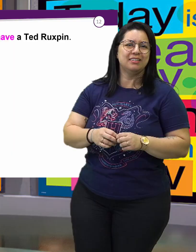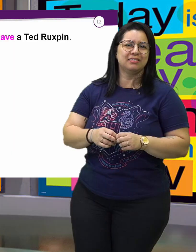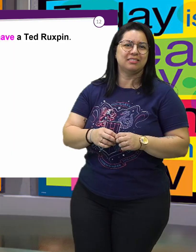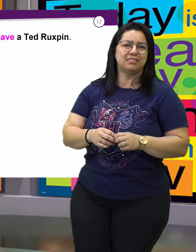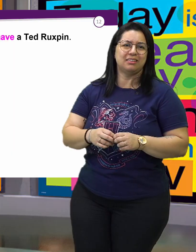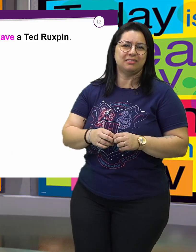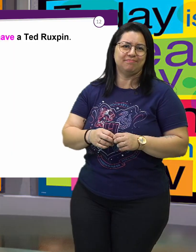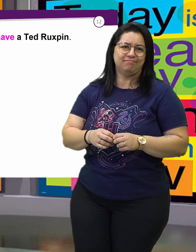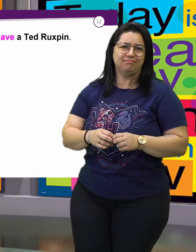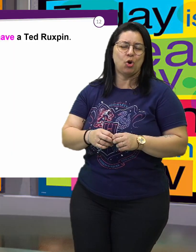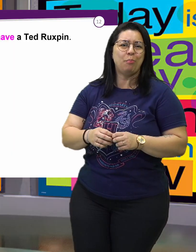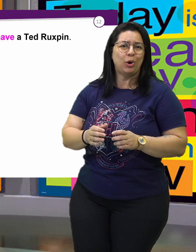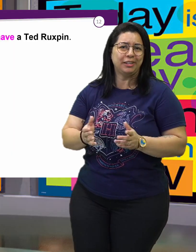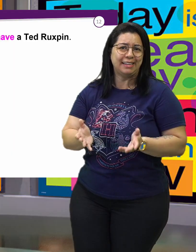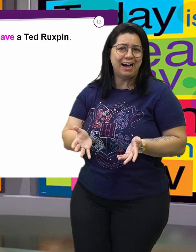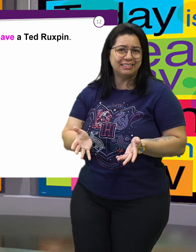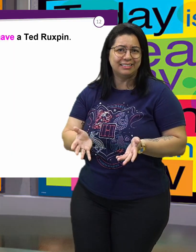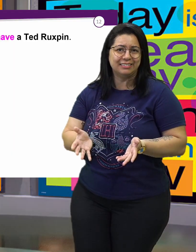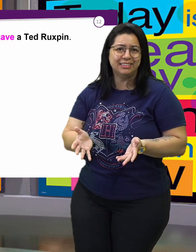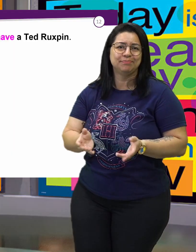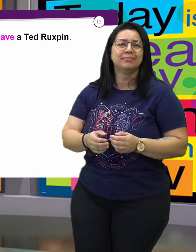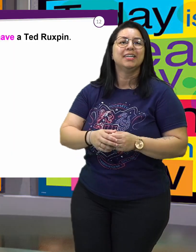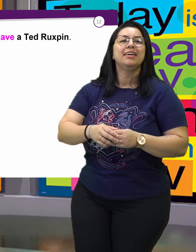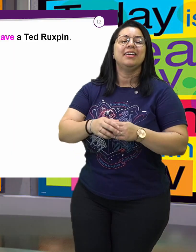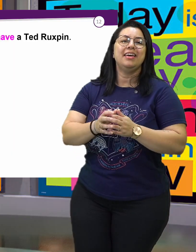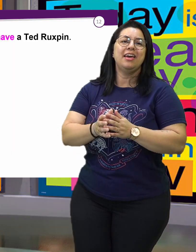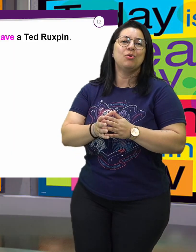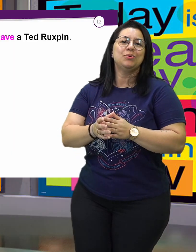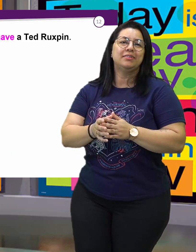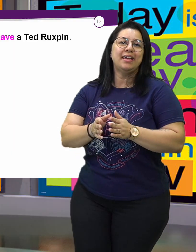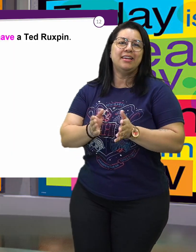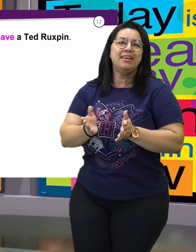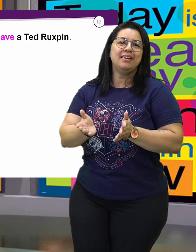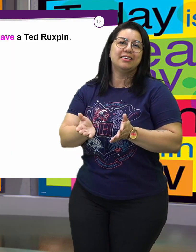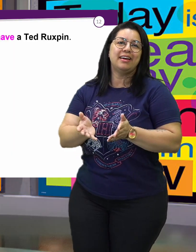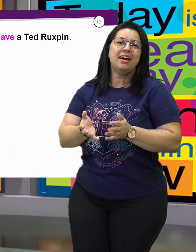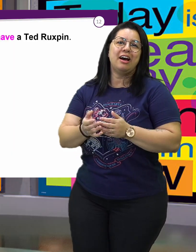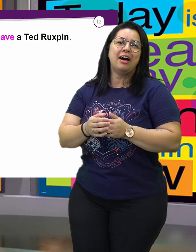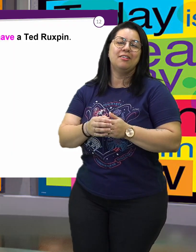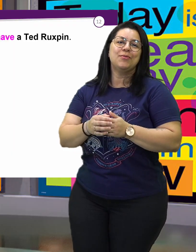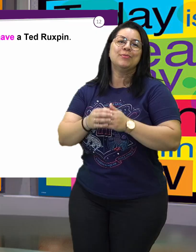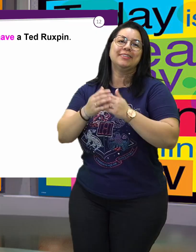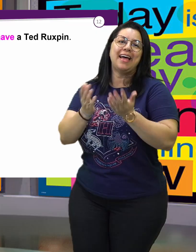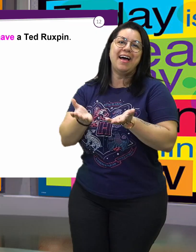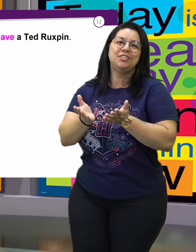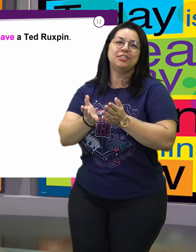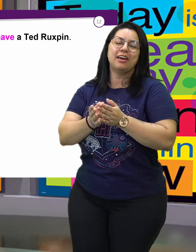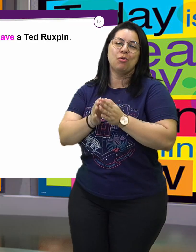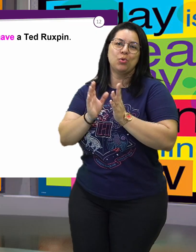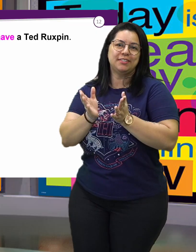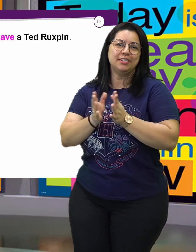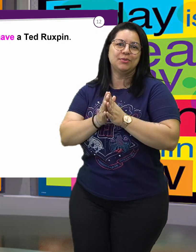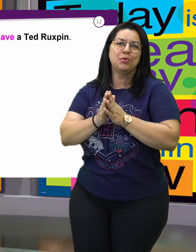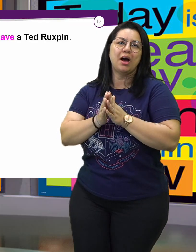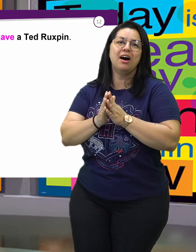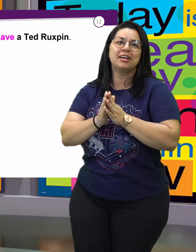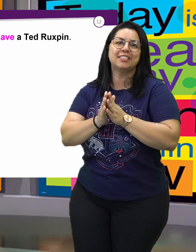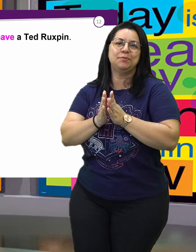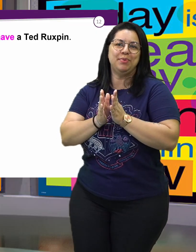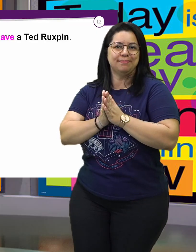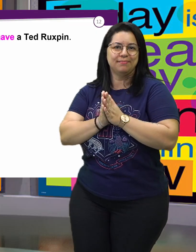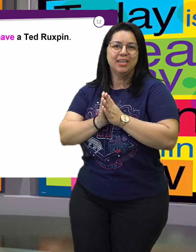uma criança comportada, né? Eu teria, né, um TED, que é o